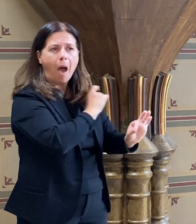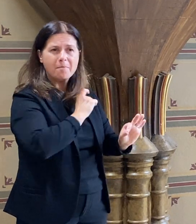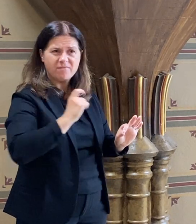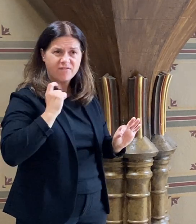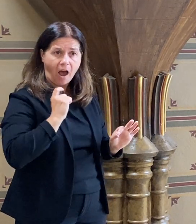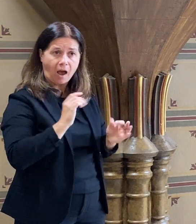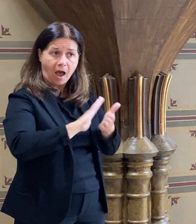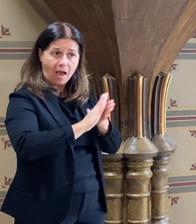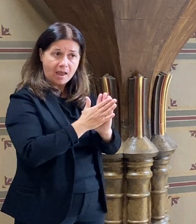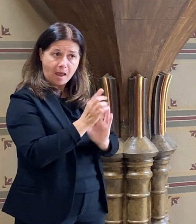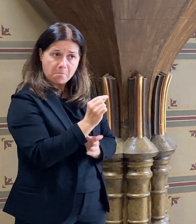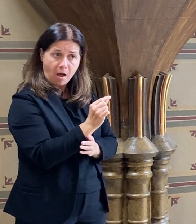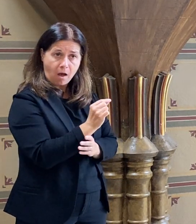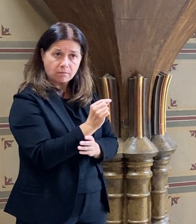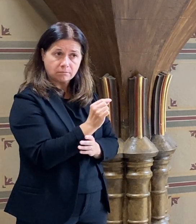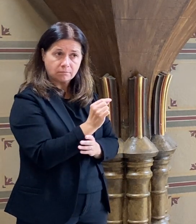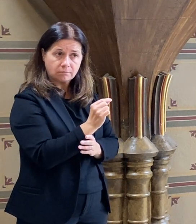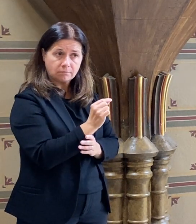Pfarrer-Ehepaar?